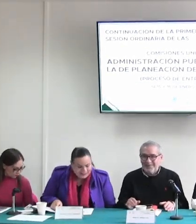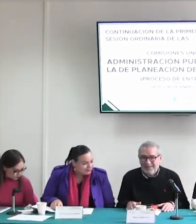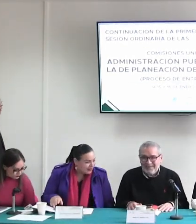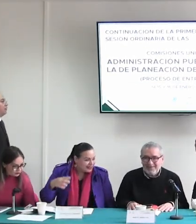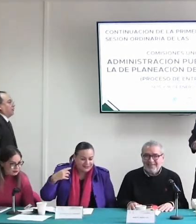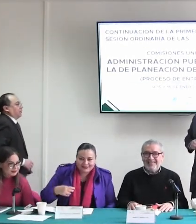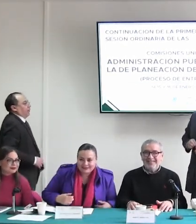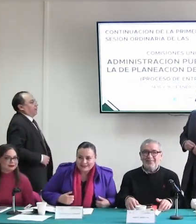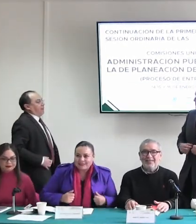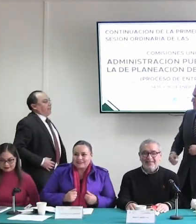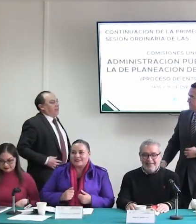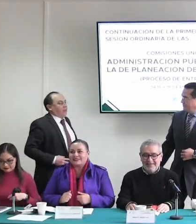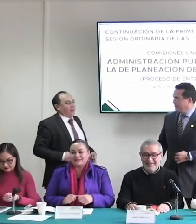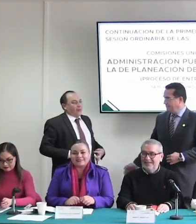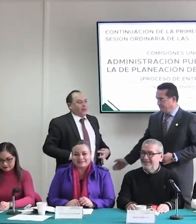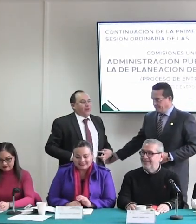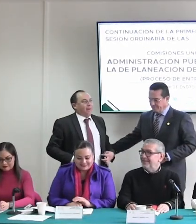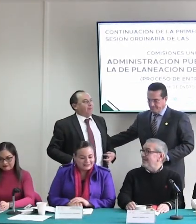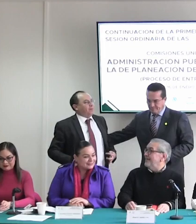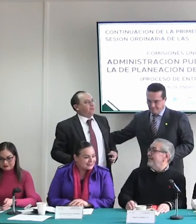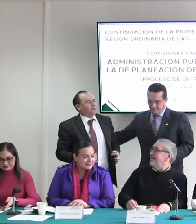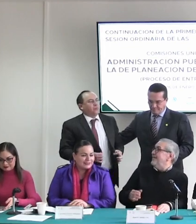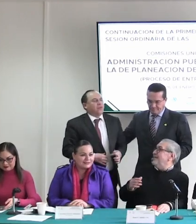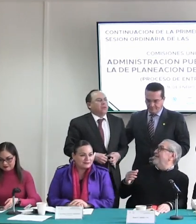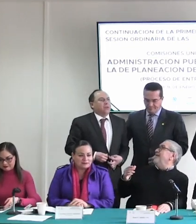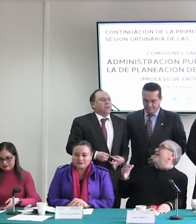sentados. Perfecto. Gracias, diputado. Querido amigo.